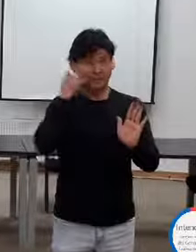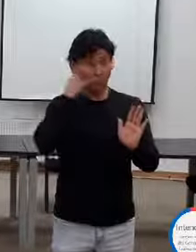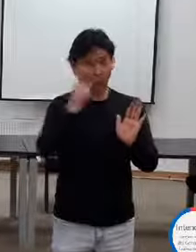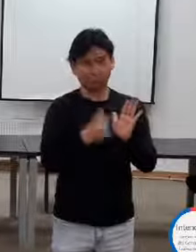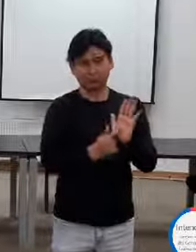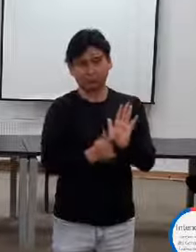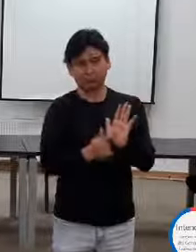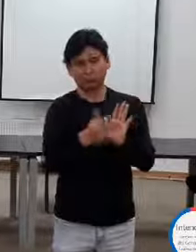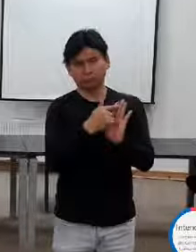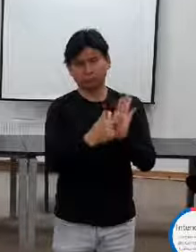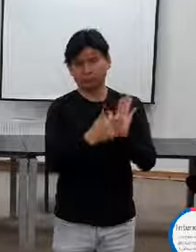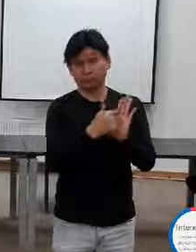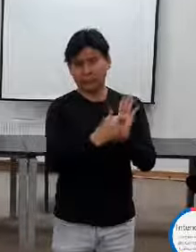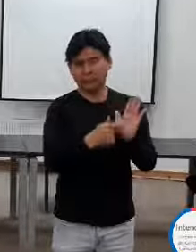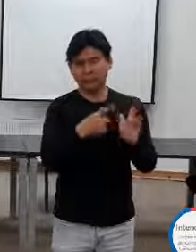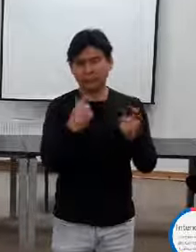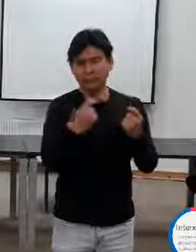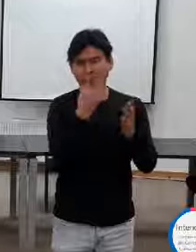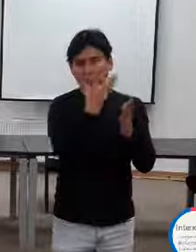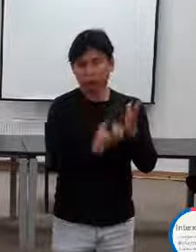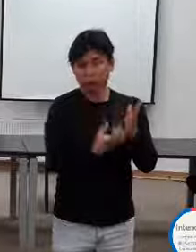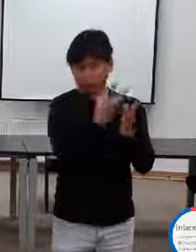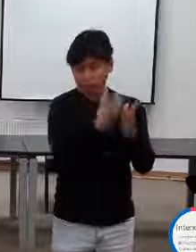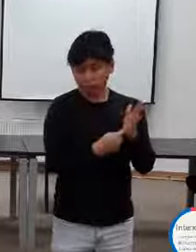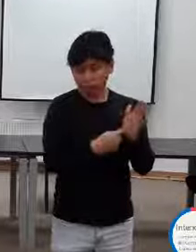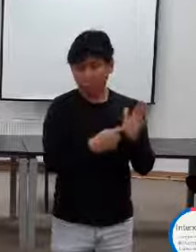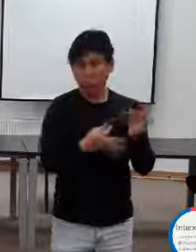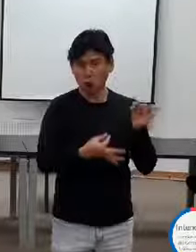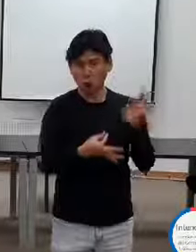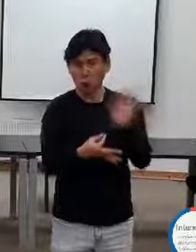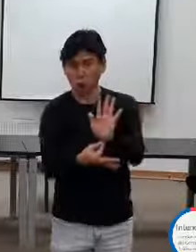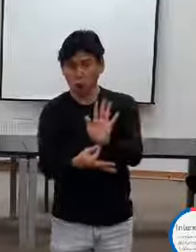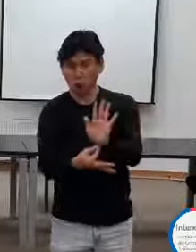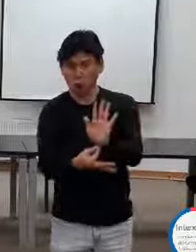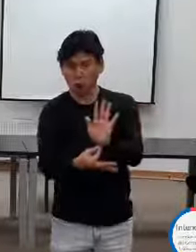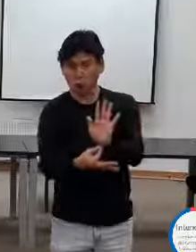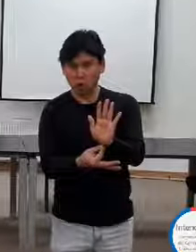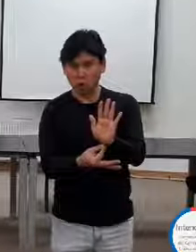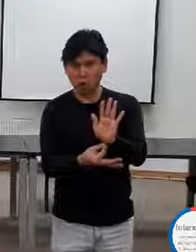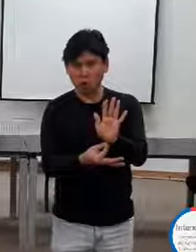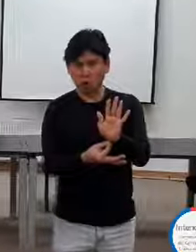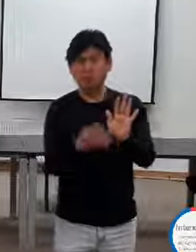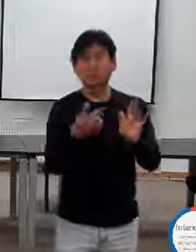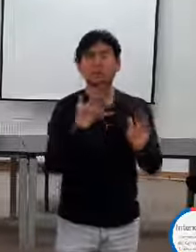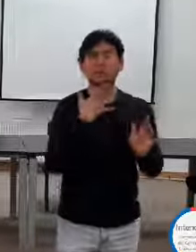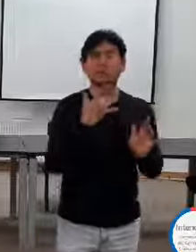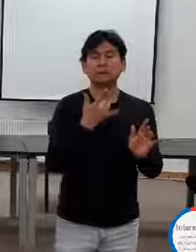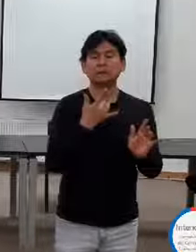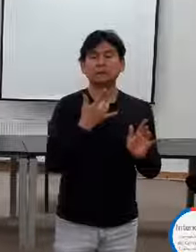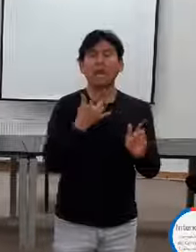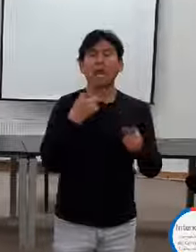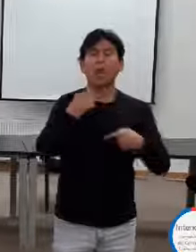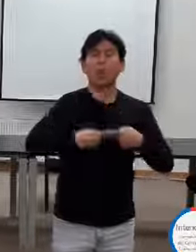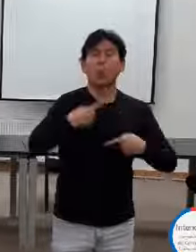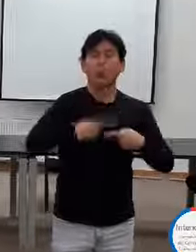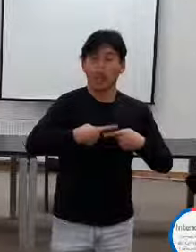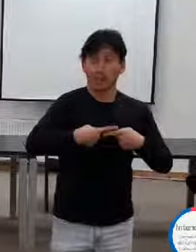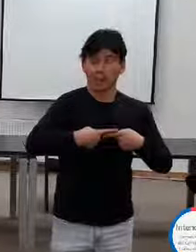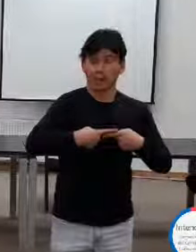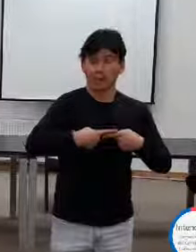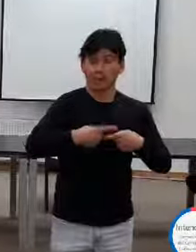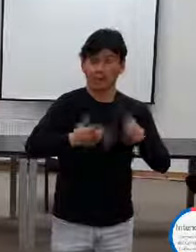y el celular cuando él intentó bajar el documento para mostrarlo, que con lo que acreditó su aduana en